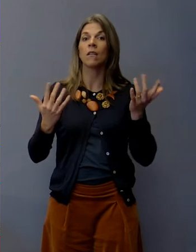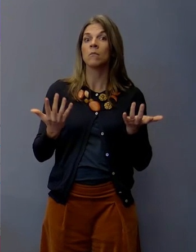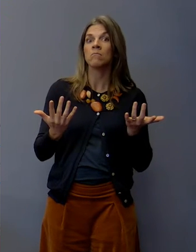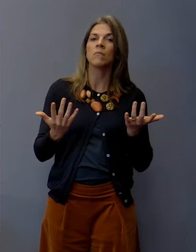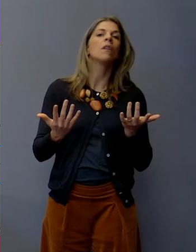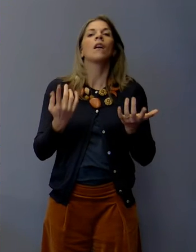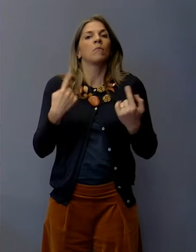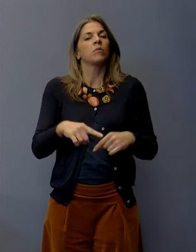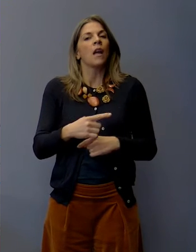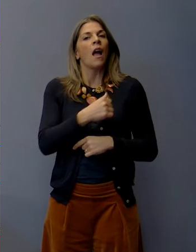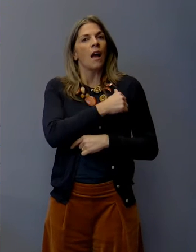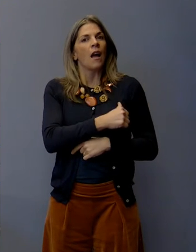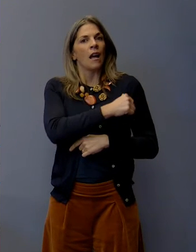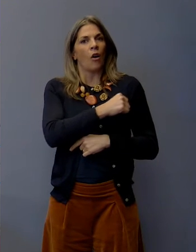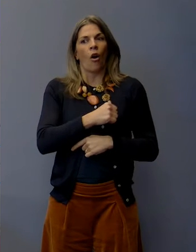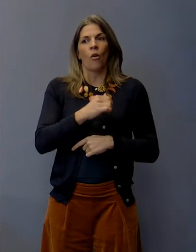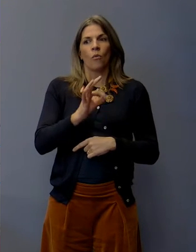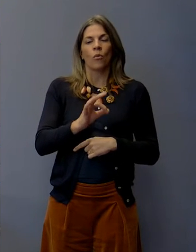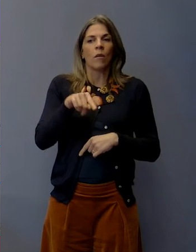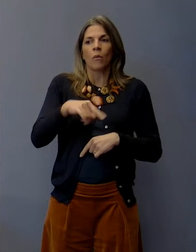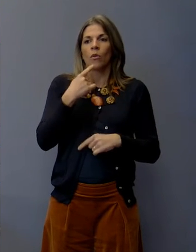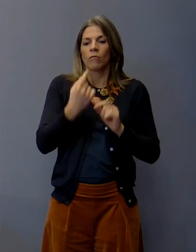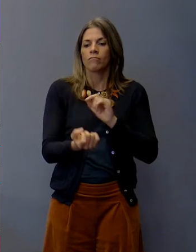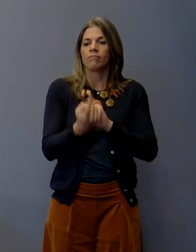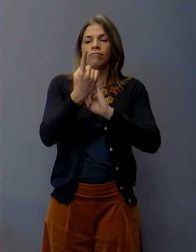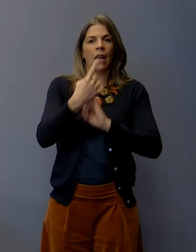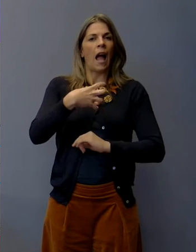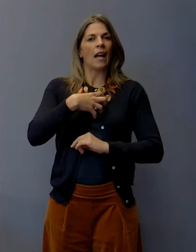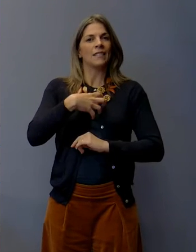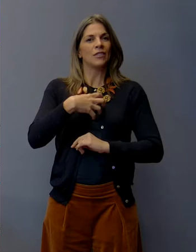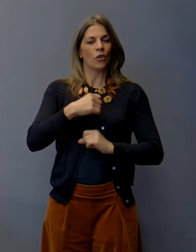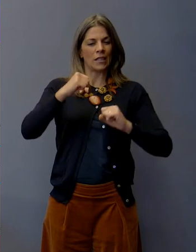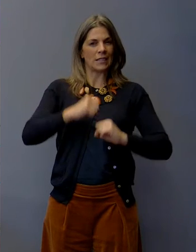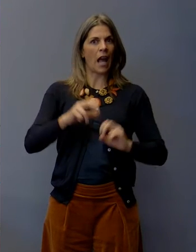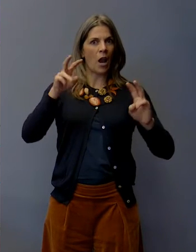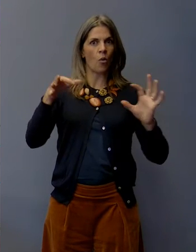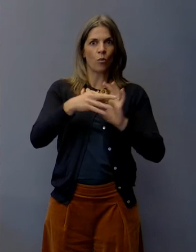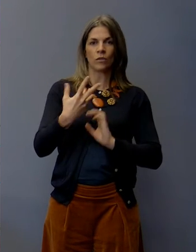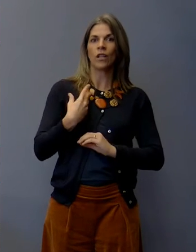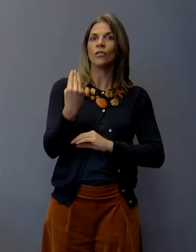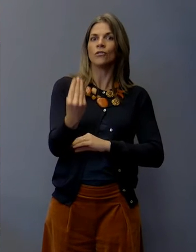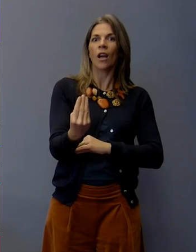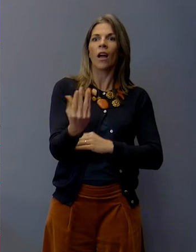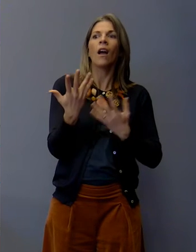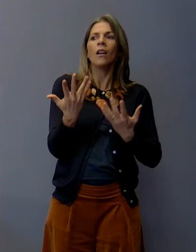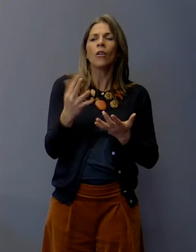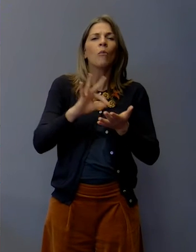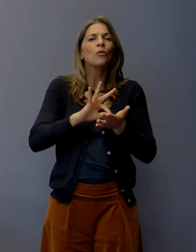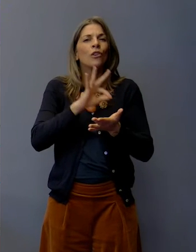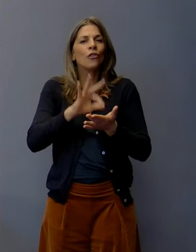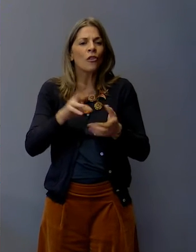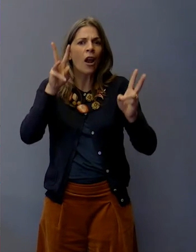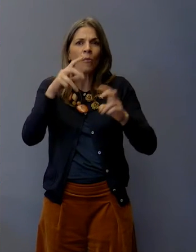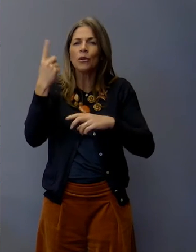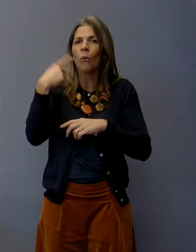un assessore alla salute alla sanità e allora mi domando per quale ragione anche da questo punto di vista con l'amministrazione intende considerare